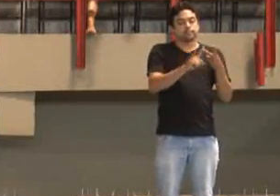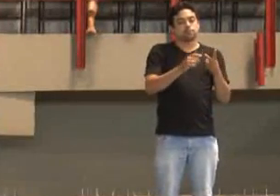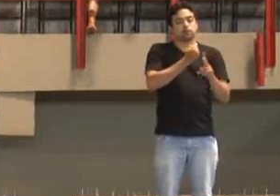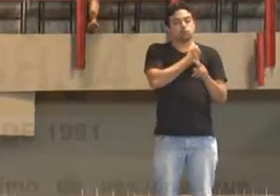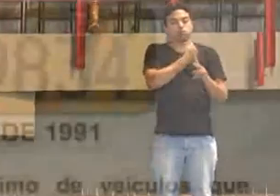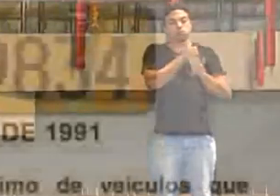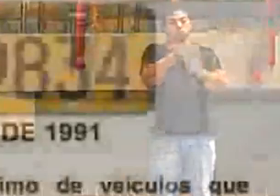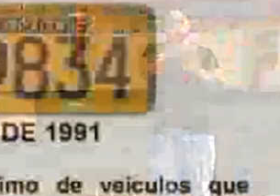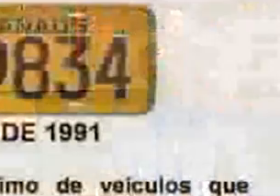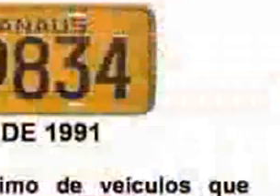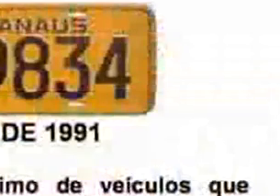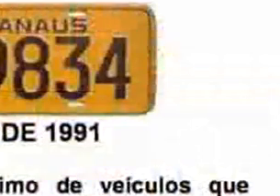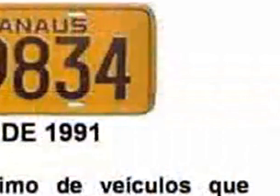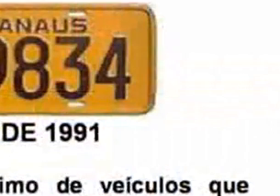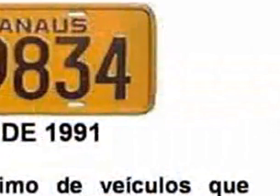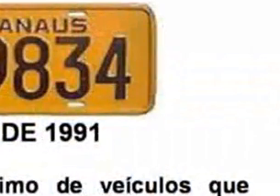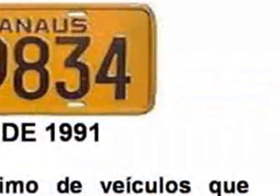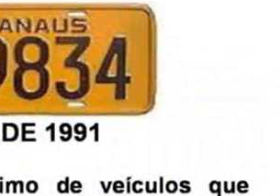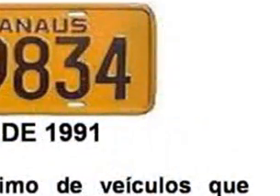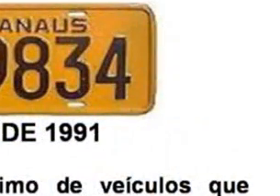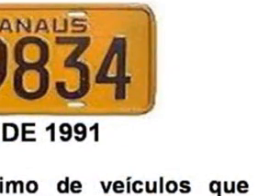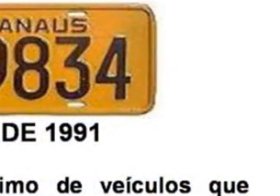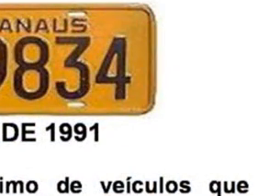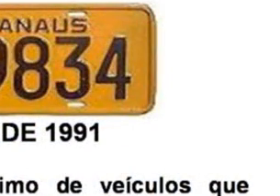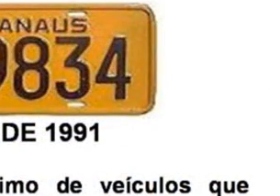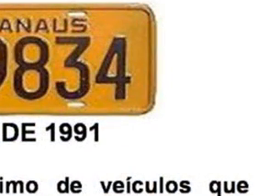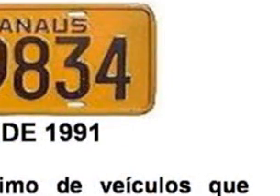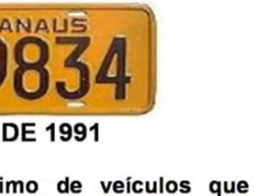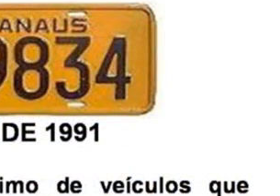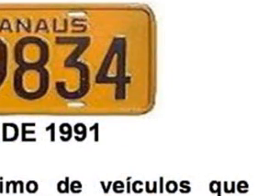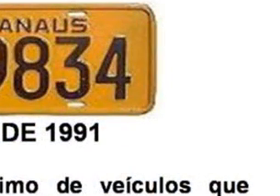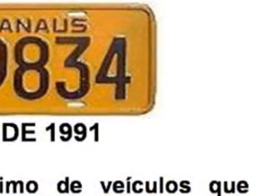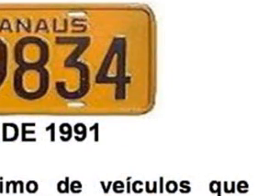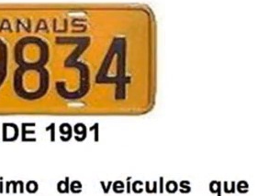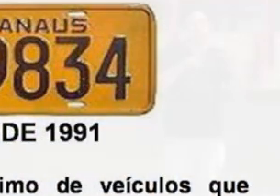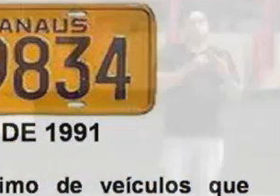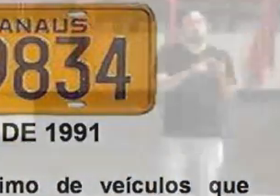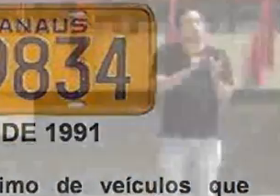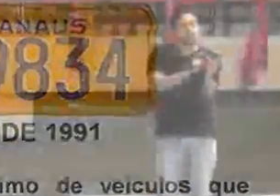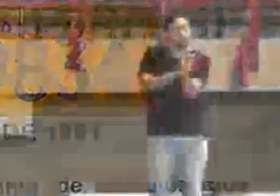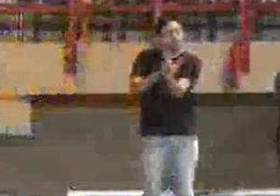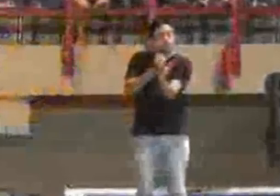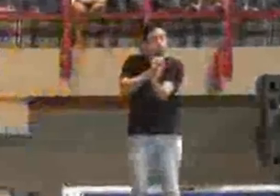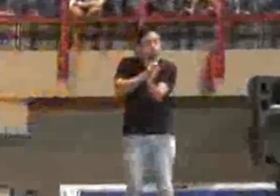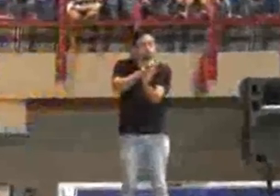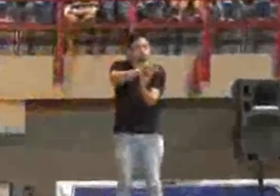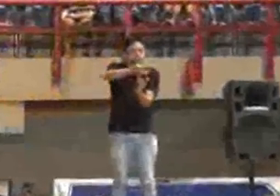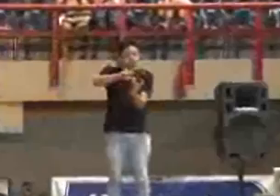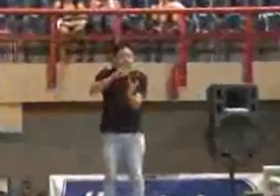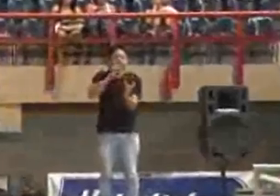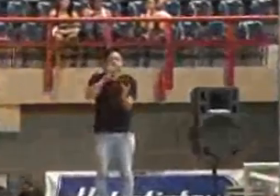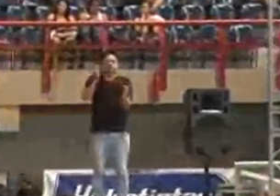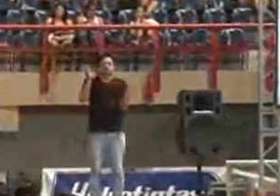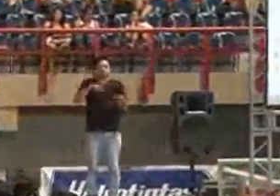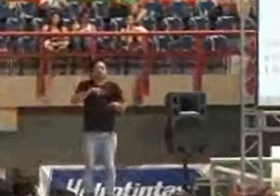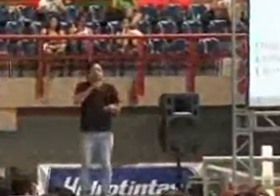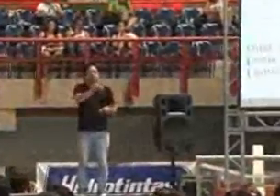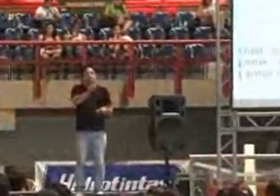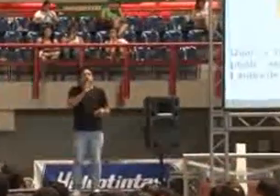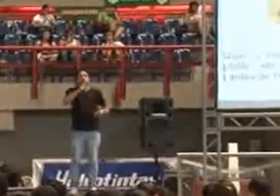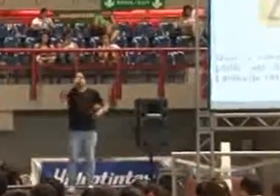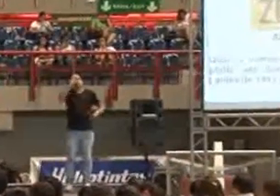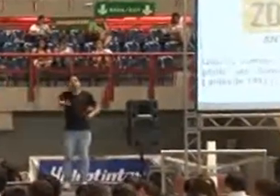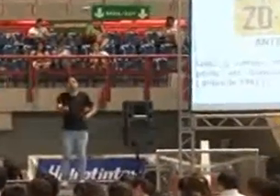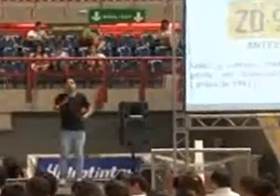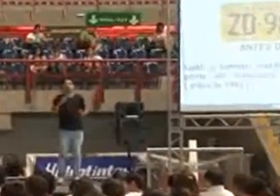algarismos eu tinha? Eram 2 letras e 4 algarismos. Aí a pergunta é: será que eu consigo responder